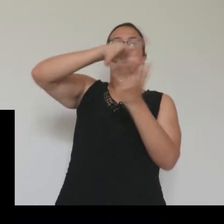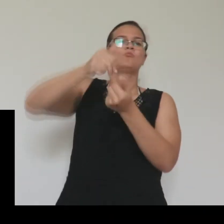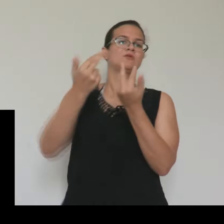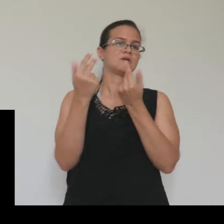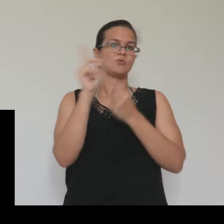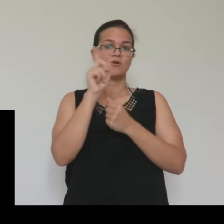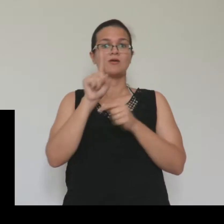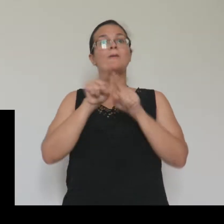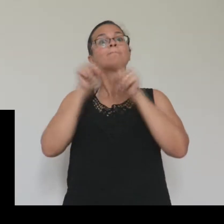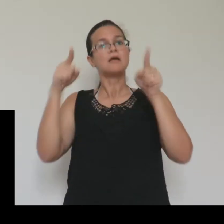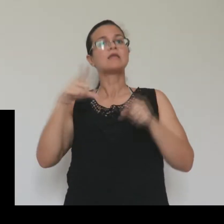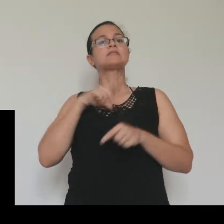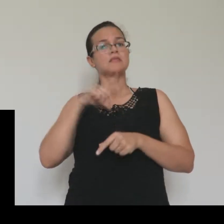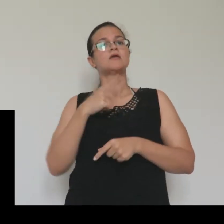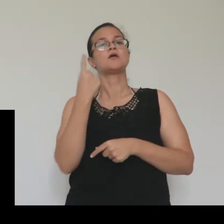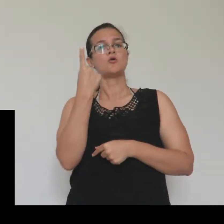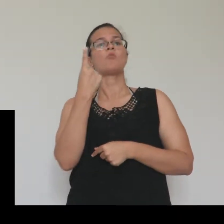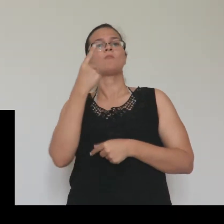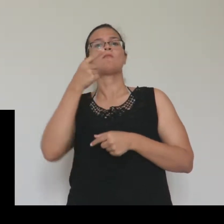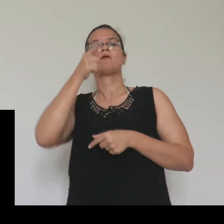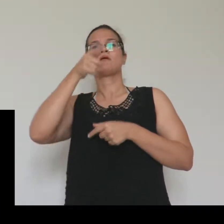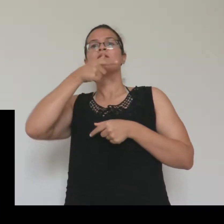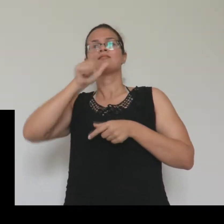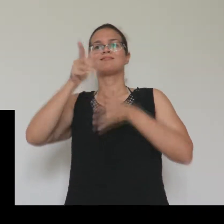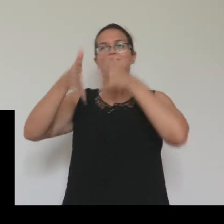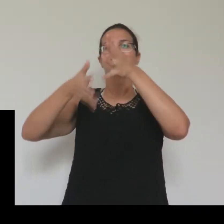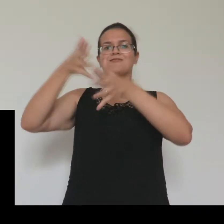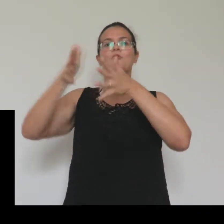nós temos uma língua universal na língua de sinais.